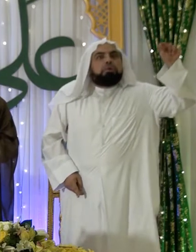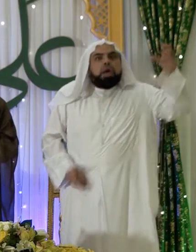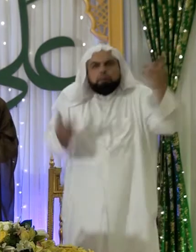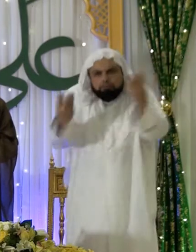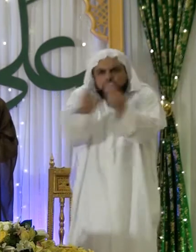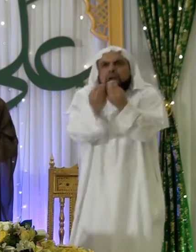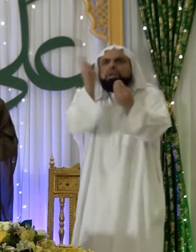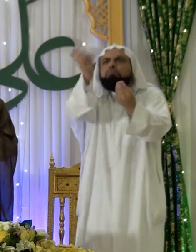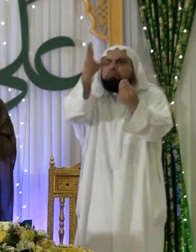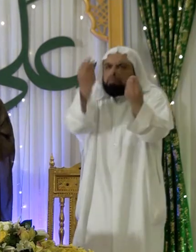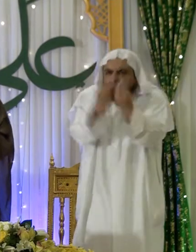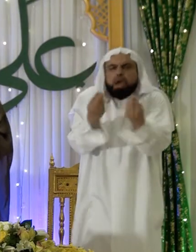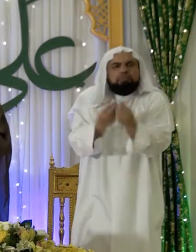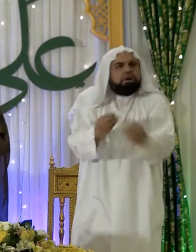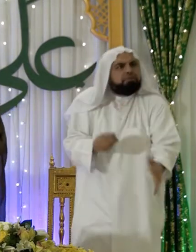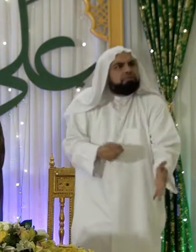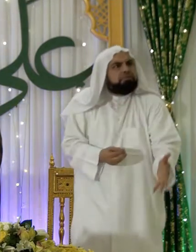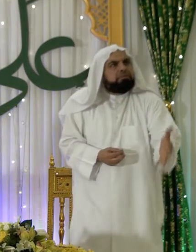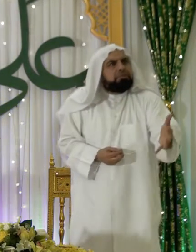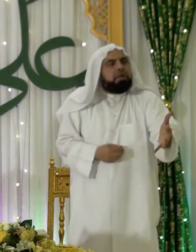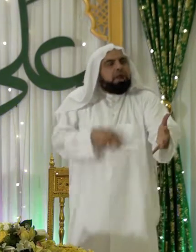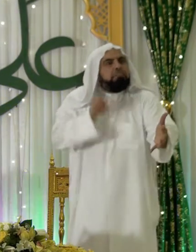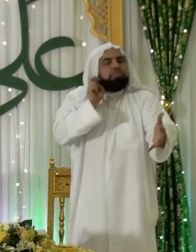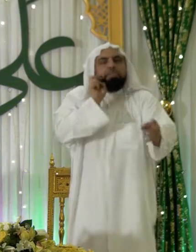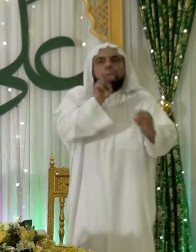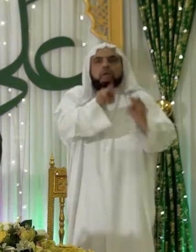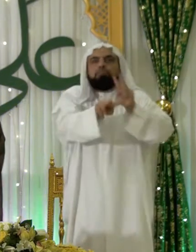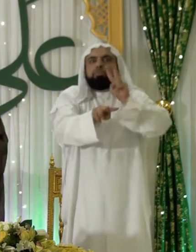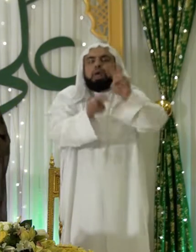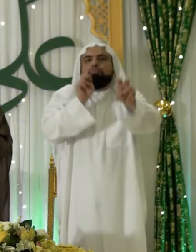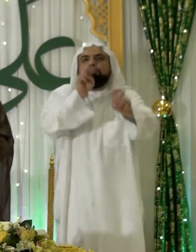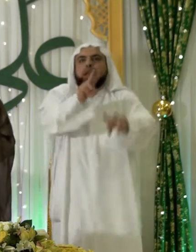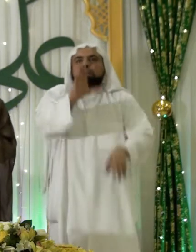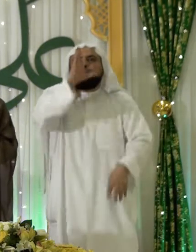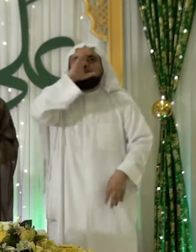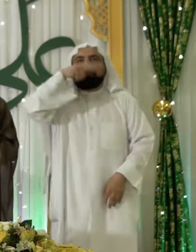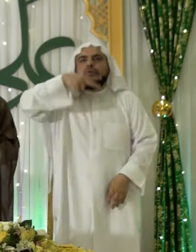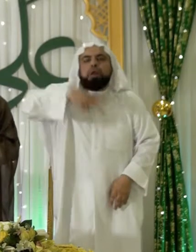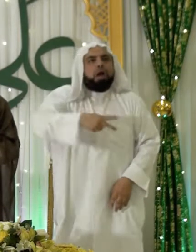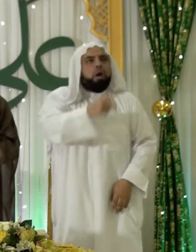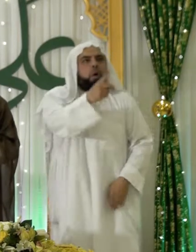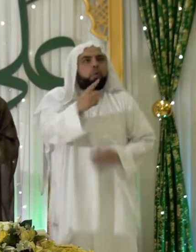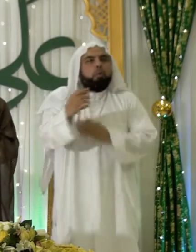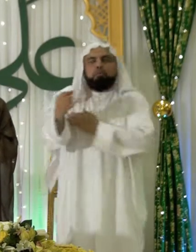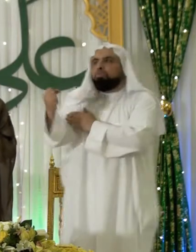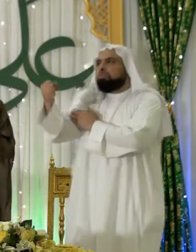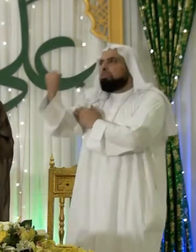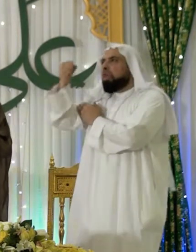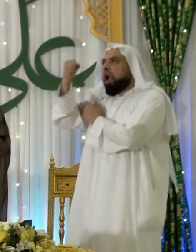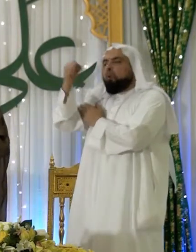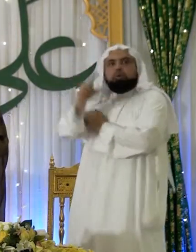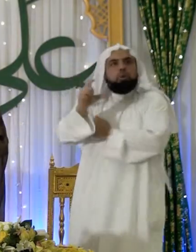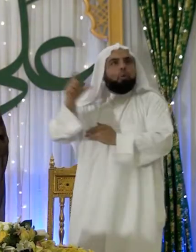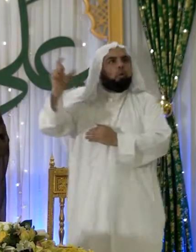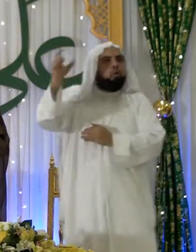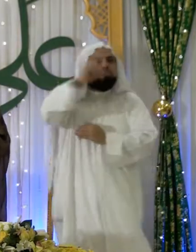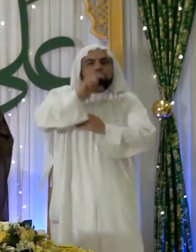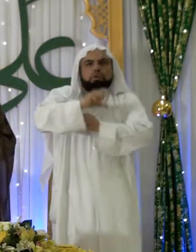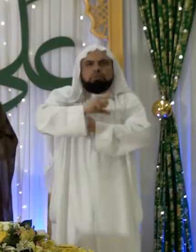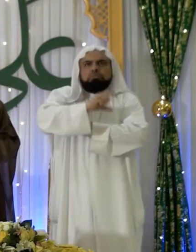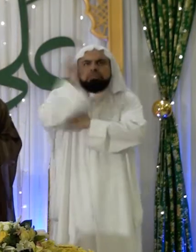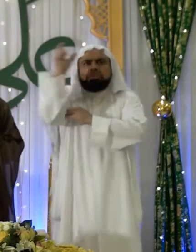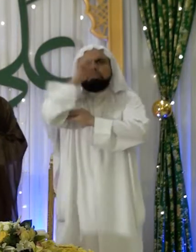رسول الله الذين أمره الله سبحانه وتعالى بأن ينذرهم في قوله